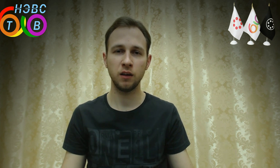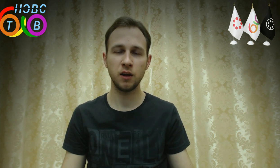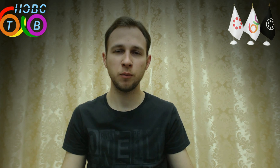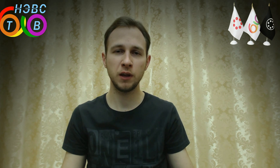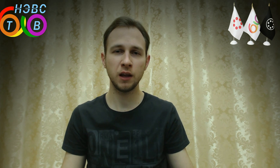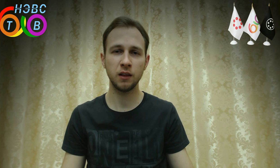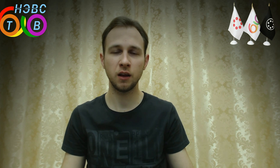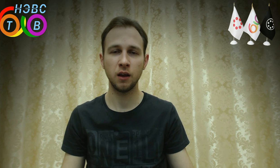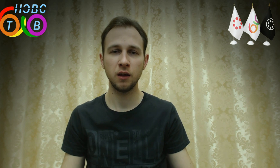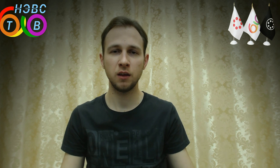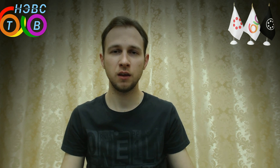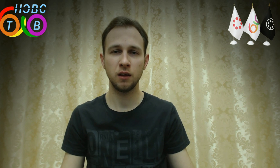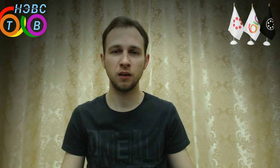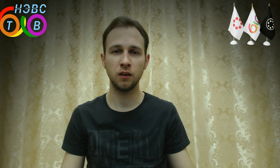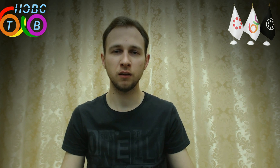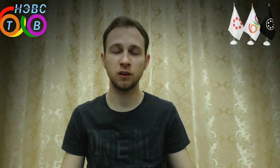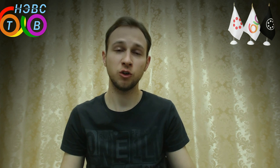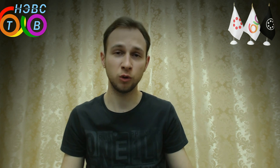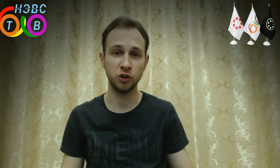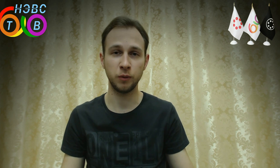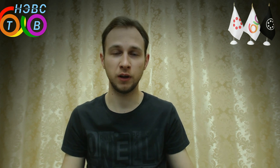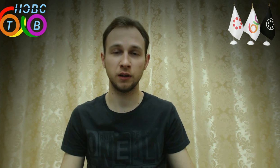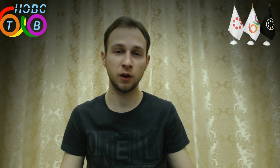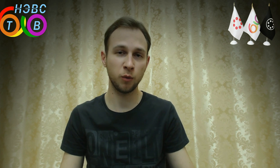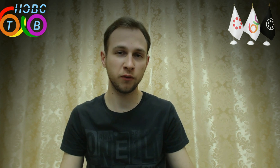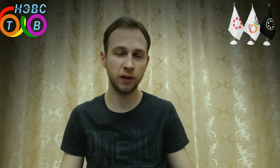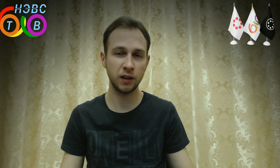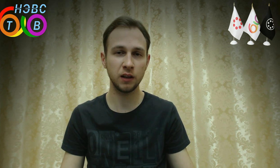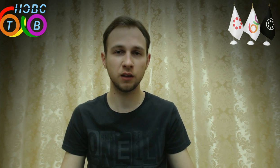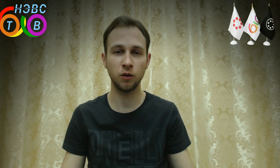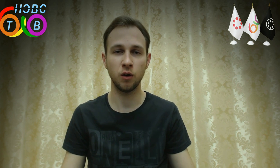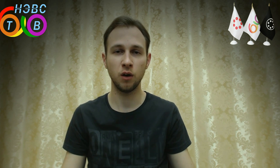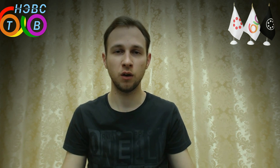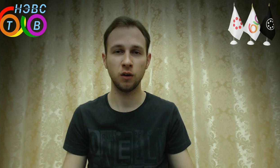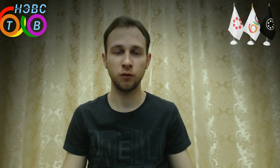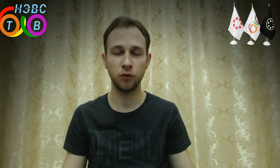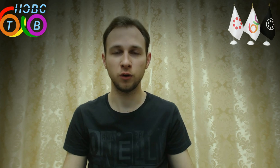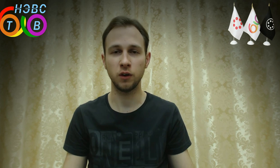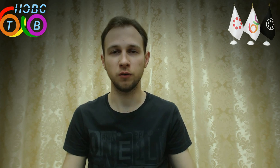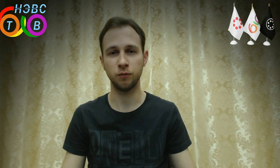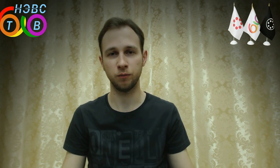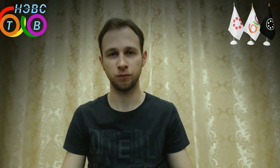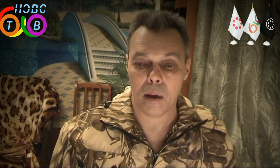ей приятно и даже очень приятно. Такое бывает редко, но все-таки.